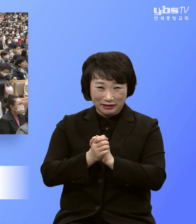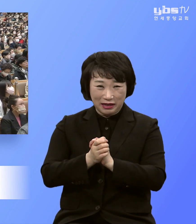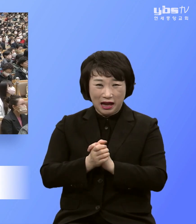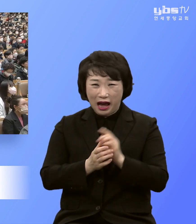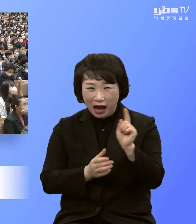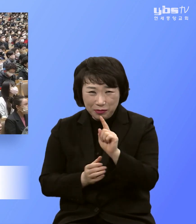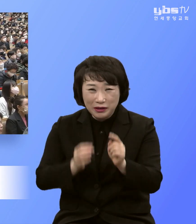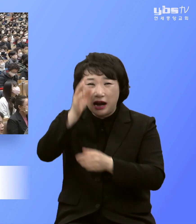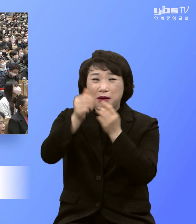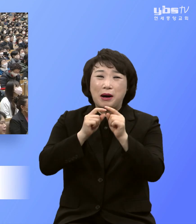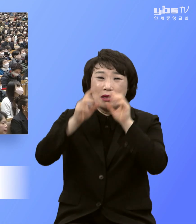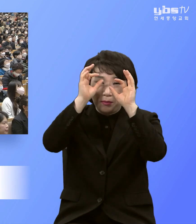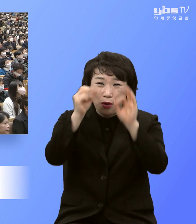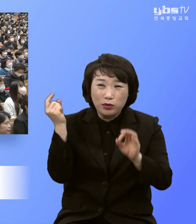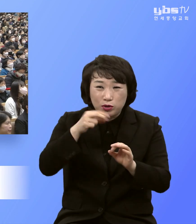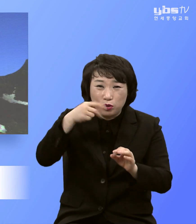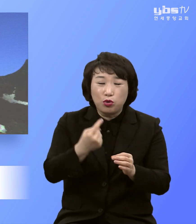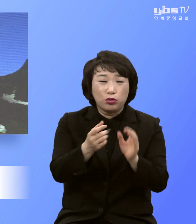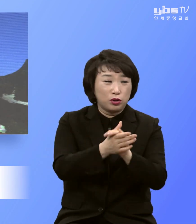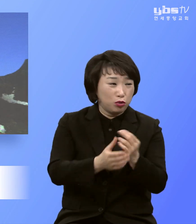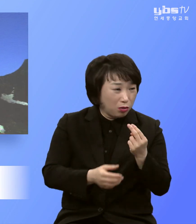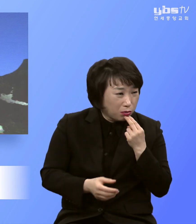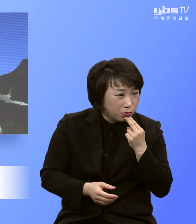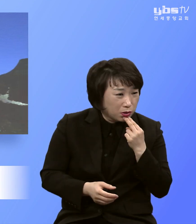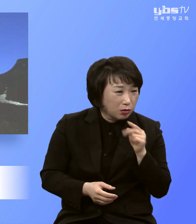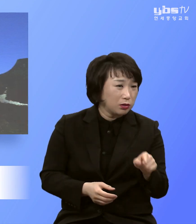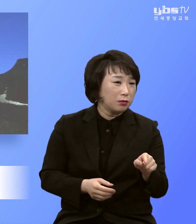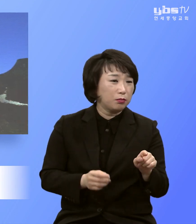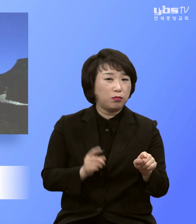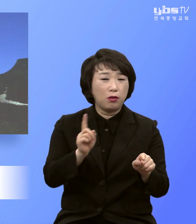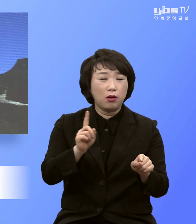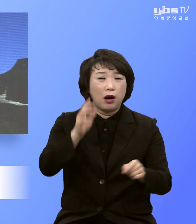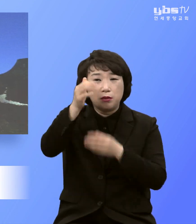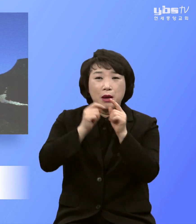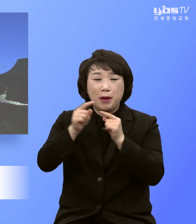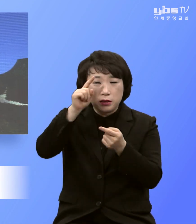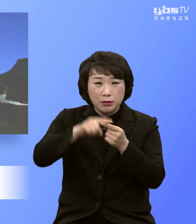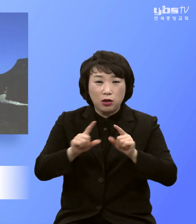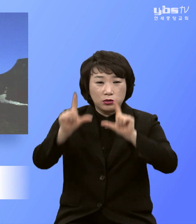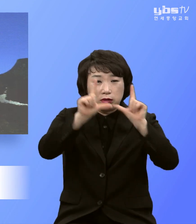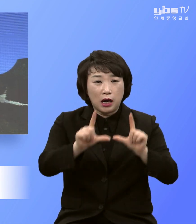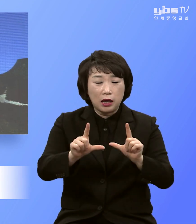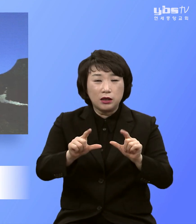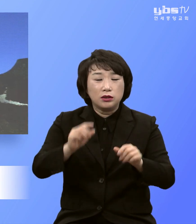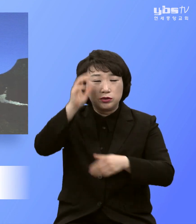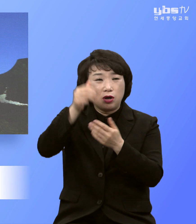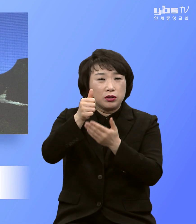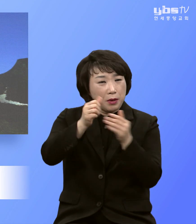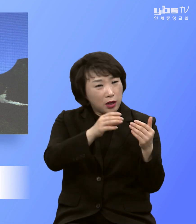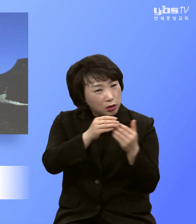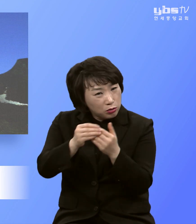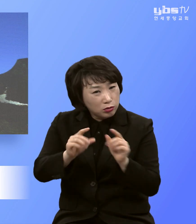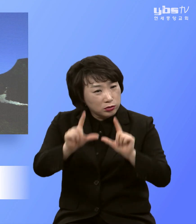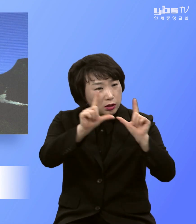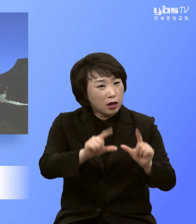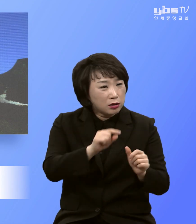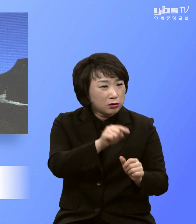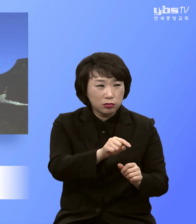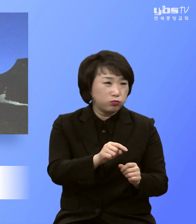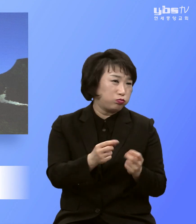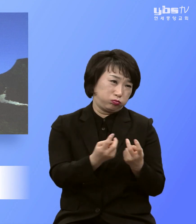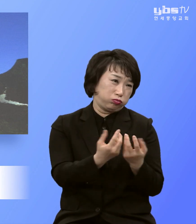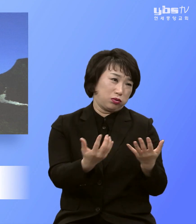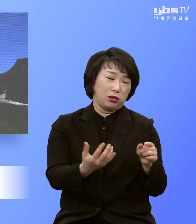아무리 하나님 말씀 듣고도 기도 안 난 사람은 이 말씀대로 살아가고 성령의 인도 따라 살아가는